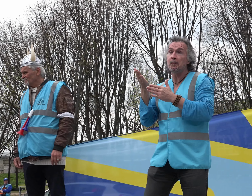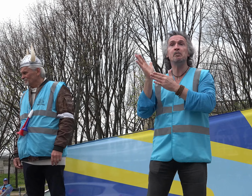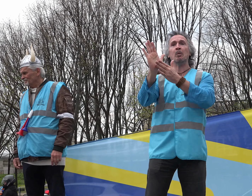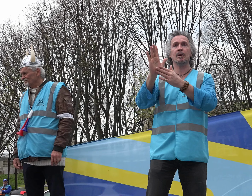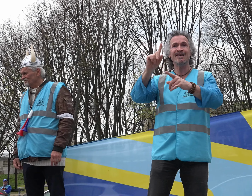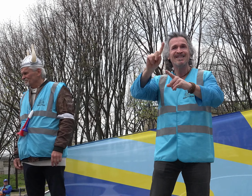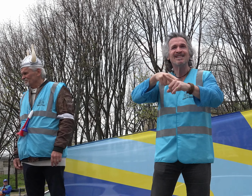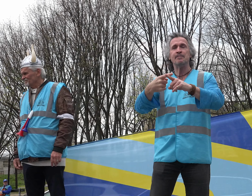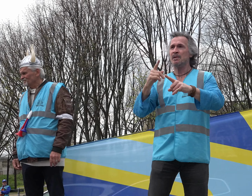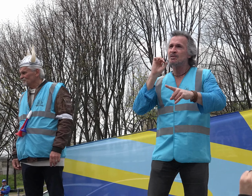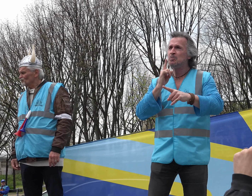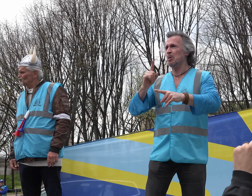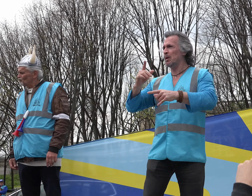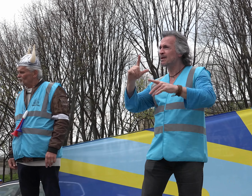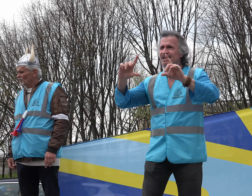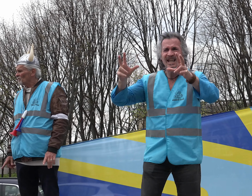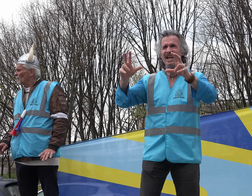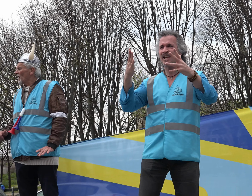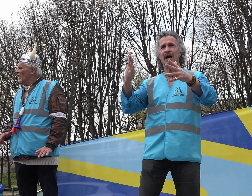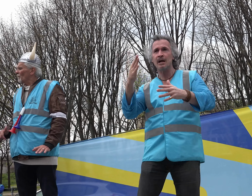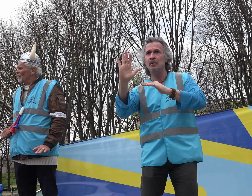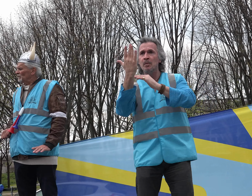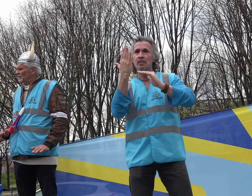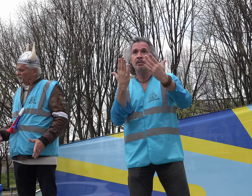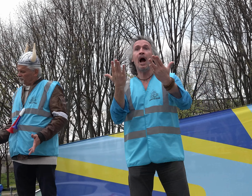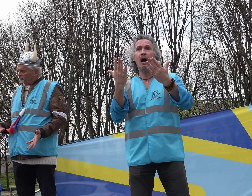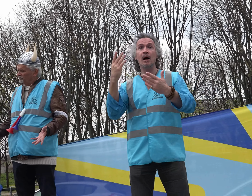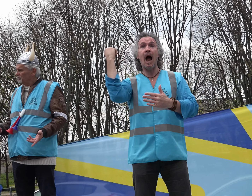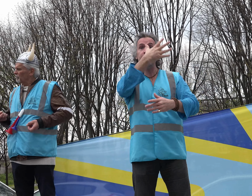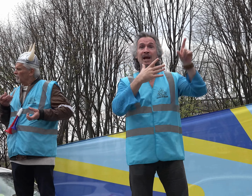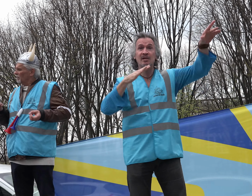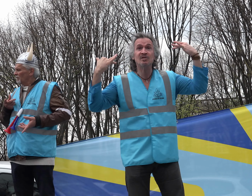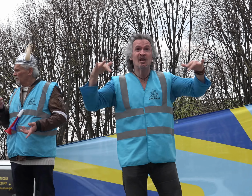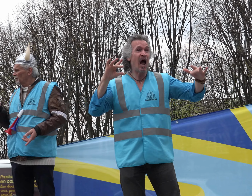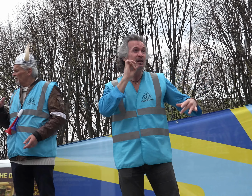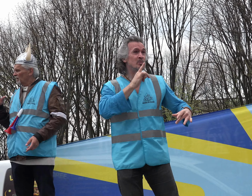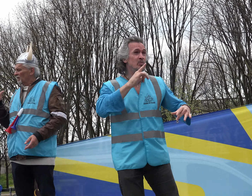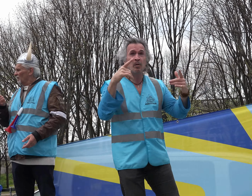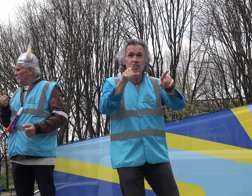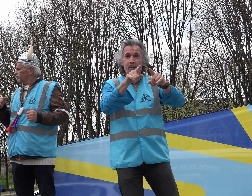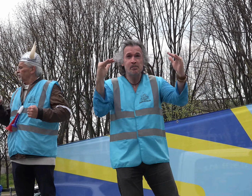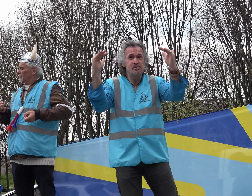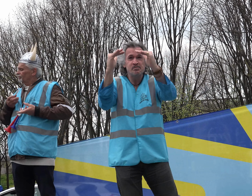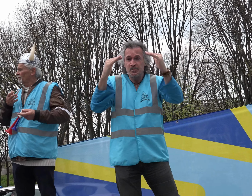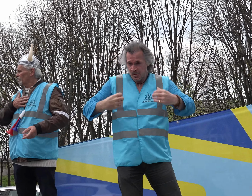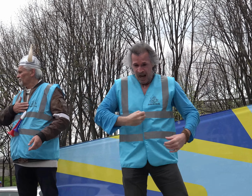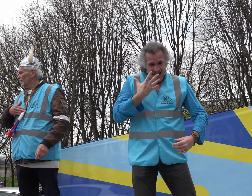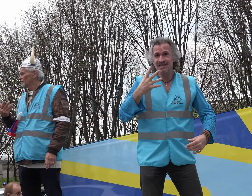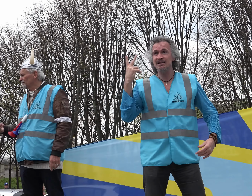là. Il faut montrer dans le cinéma, à la télévision, que ça existe. Aux Etats-Unis, effectivement,